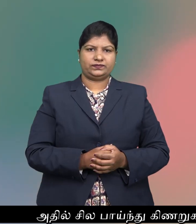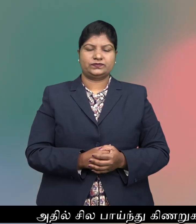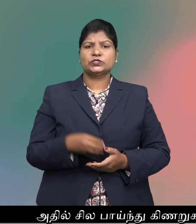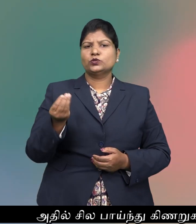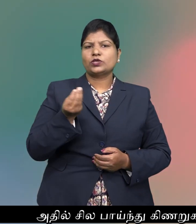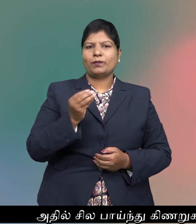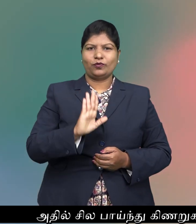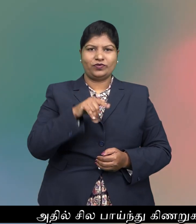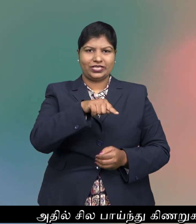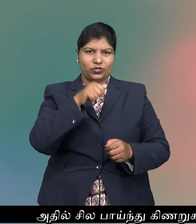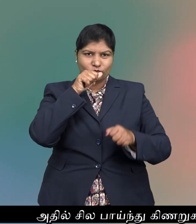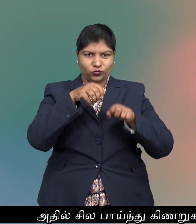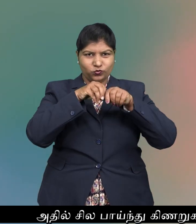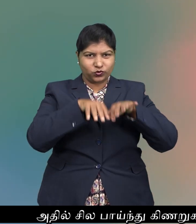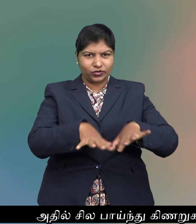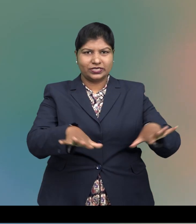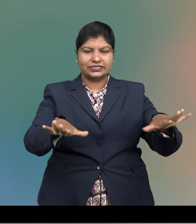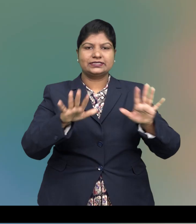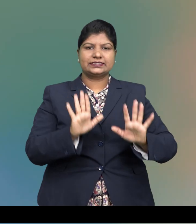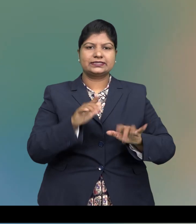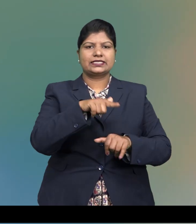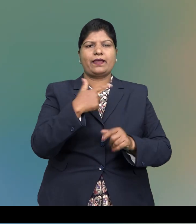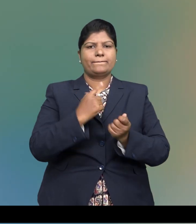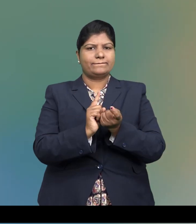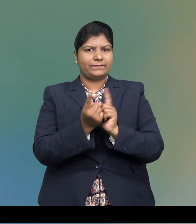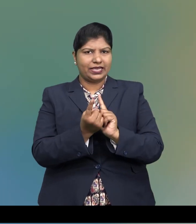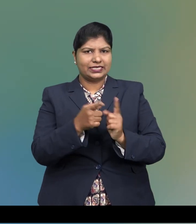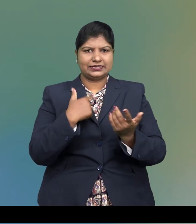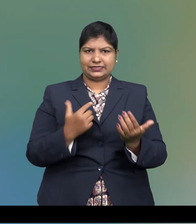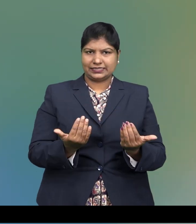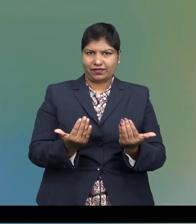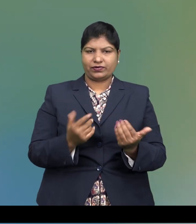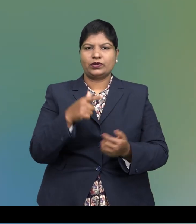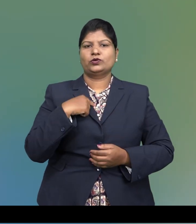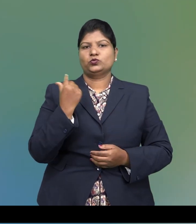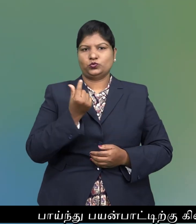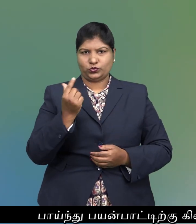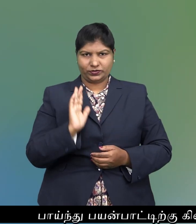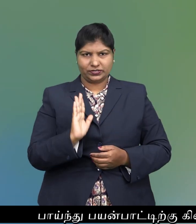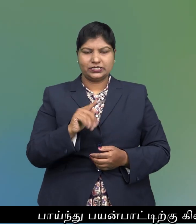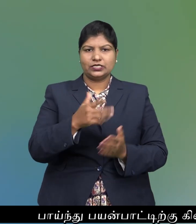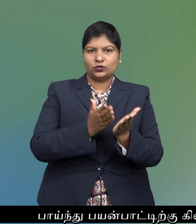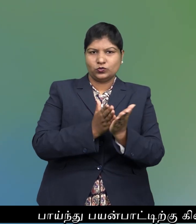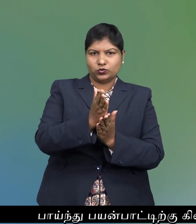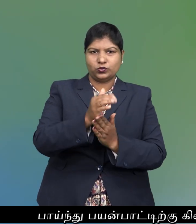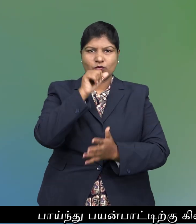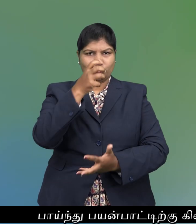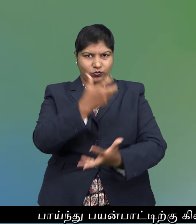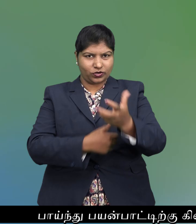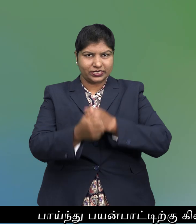அதில் சில பாய்ந்து கிணறுகள் மற்றும் ஆழ்துணை கிணறுகள் மூலம் பாய்ந்து பயன்பாட்டிற்கு